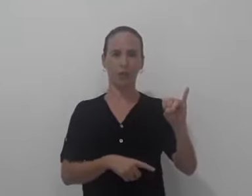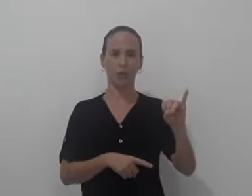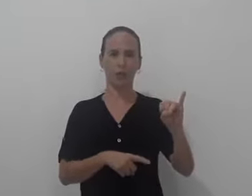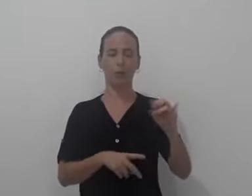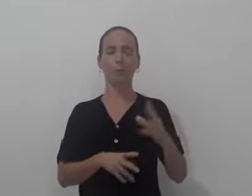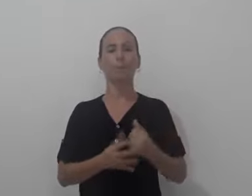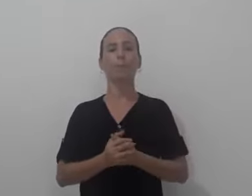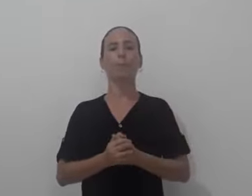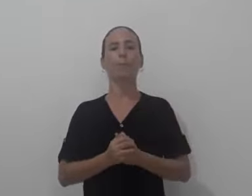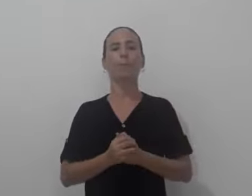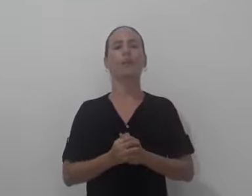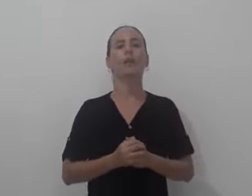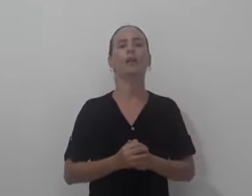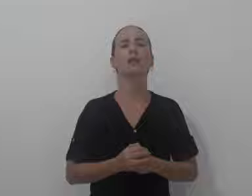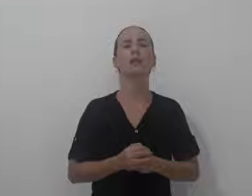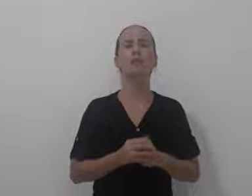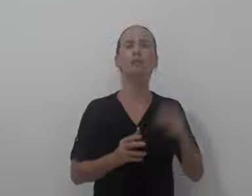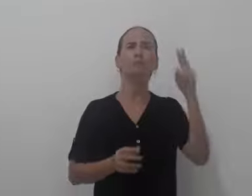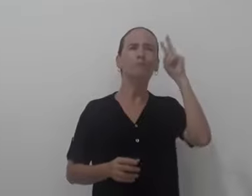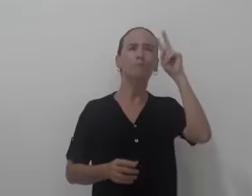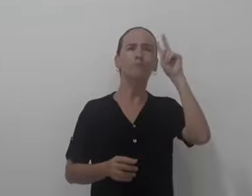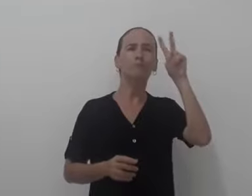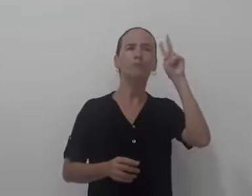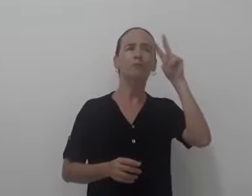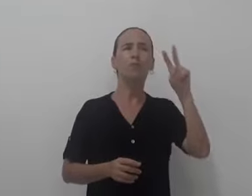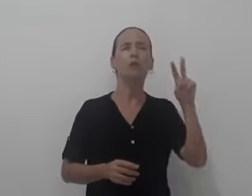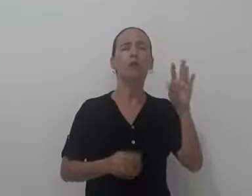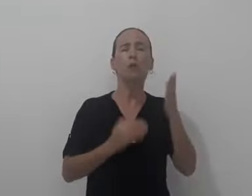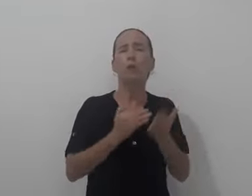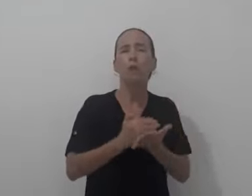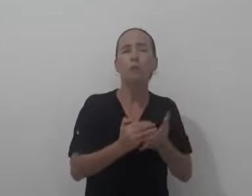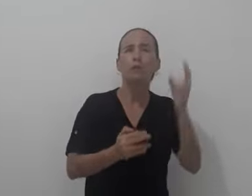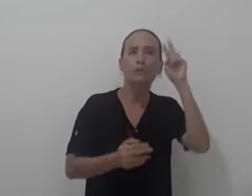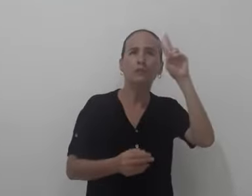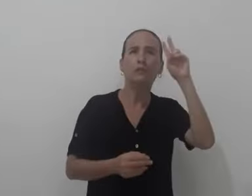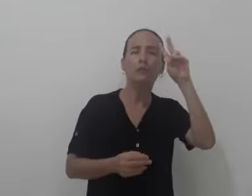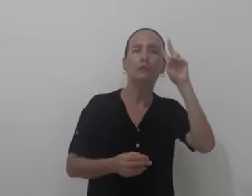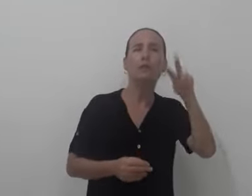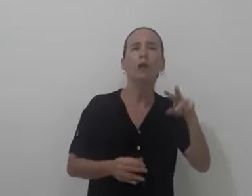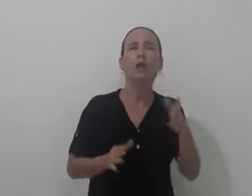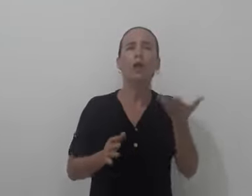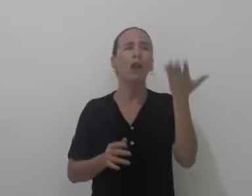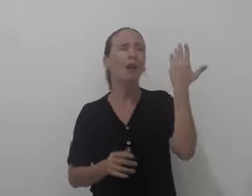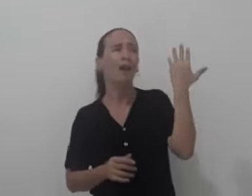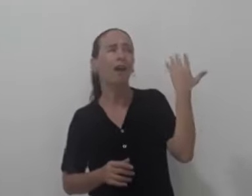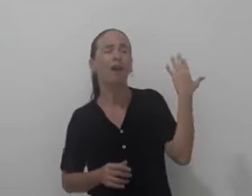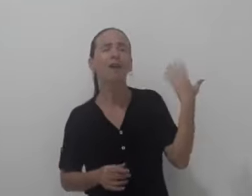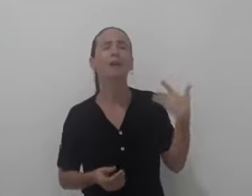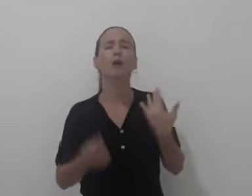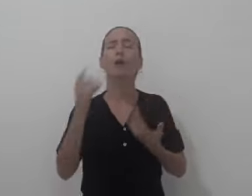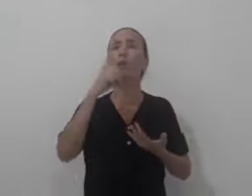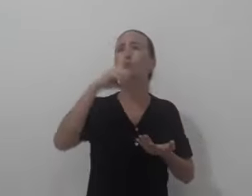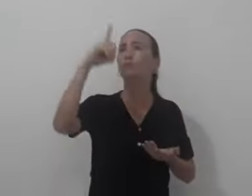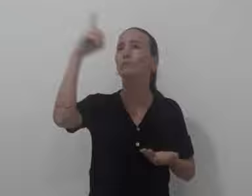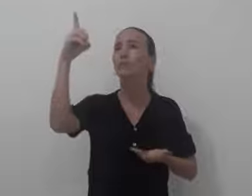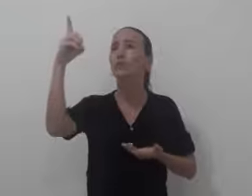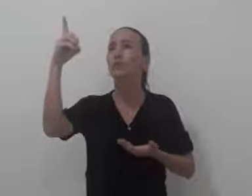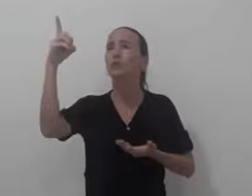esperança. Ele começa a se lembrar de quando Deus o ouviu, de quando Deus se lembrou dele, quando Deus agiu na vida dele, e como